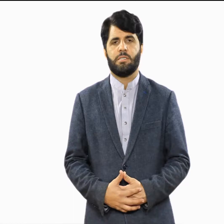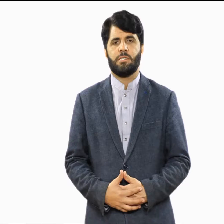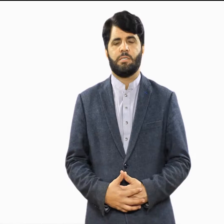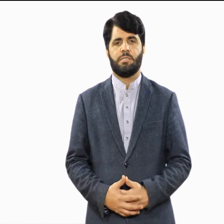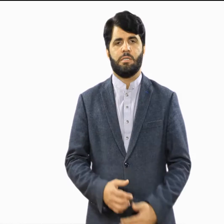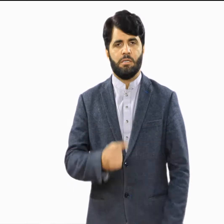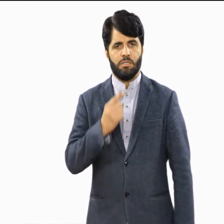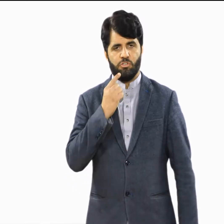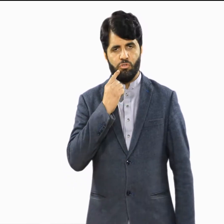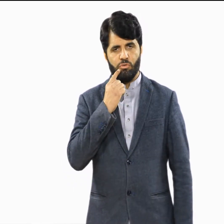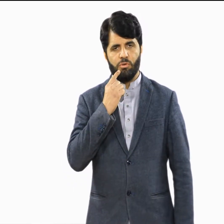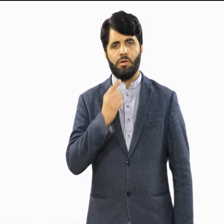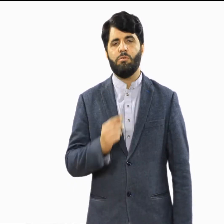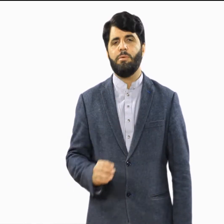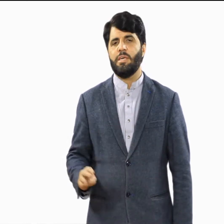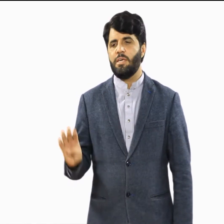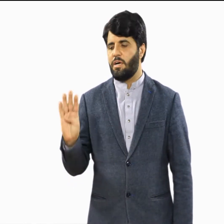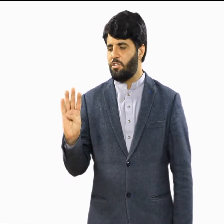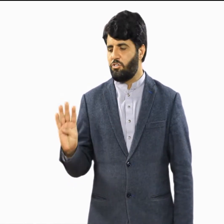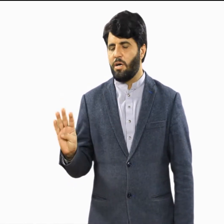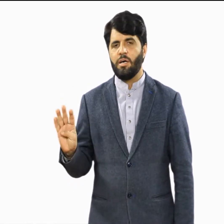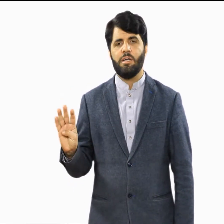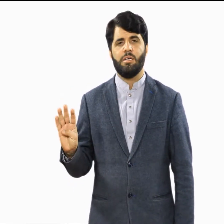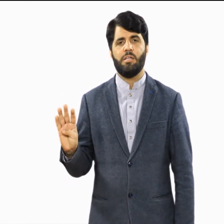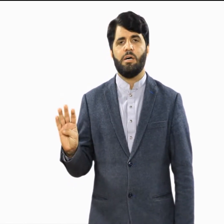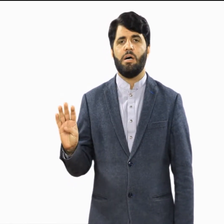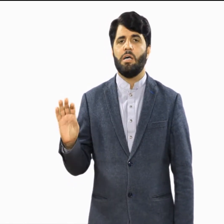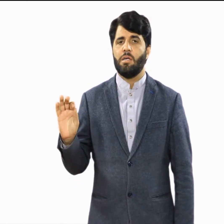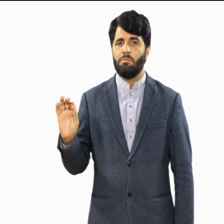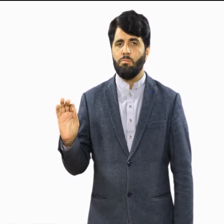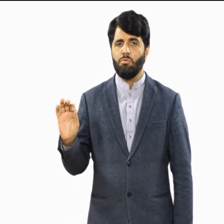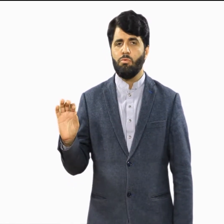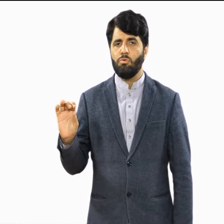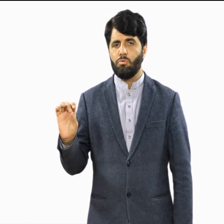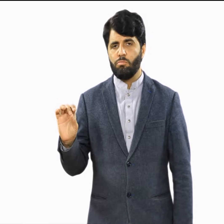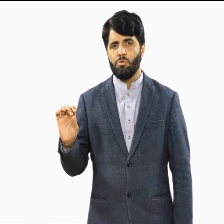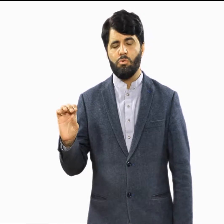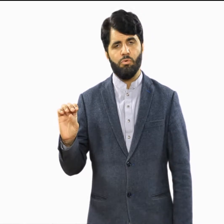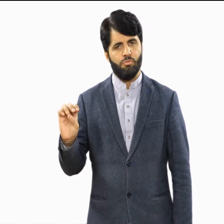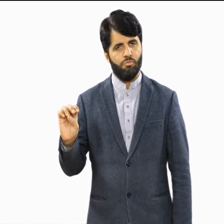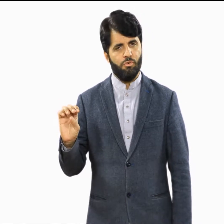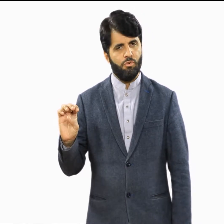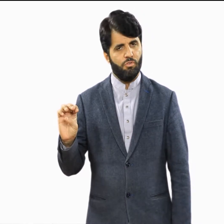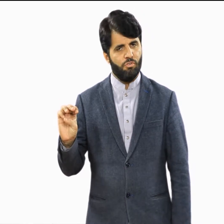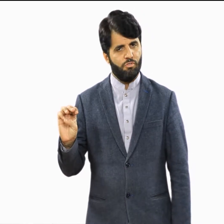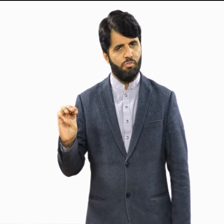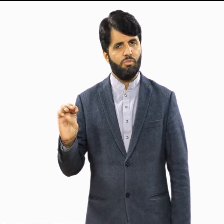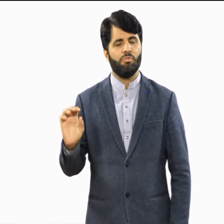جوڑا گوبی آچار ادا مو بو وو فو